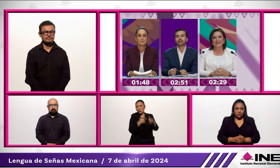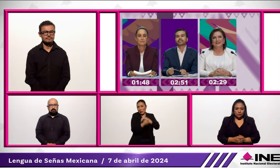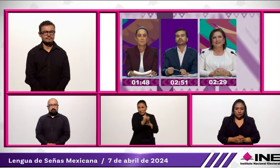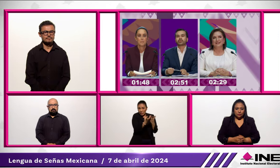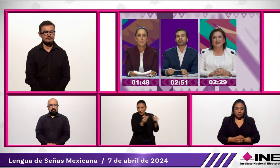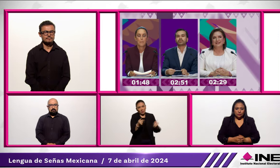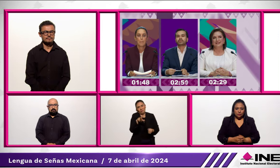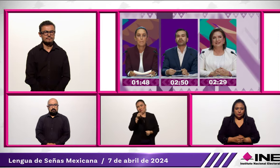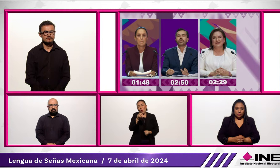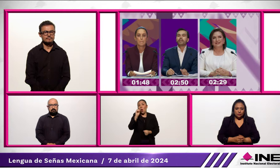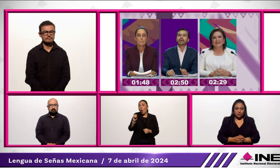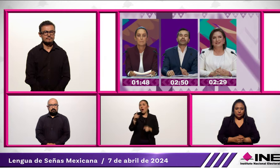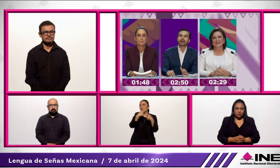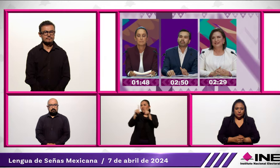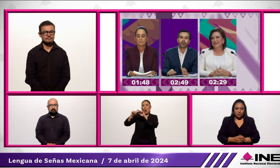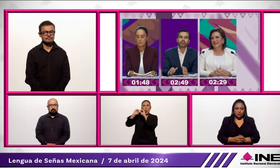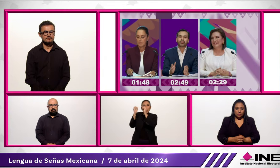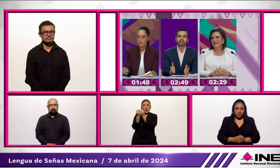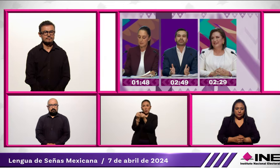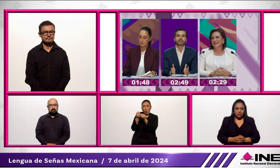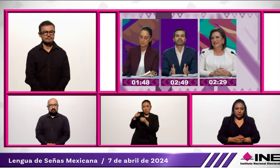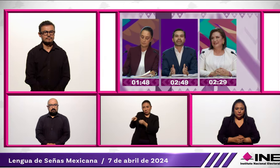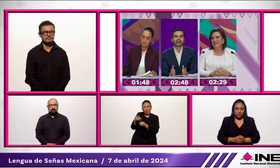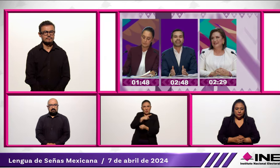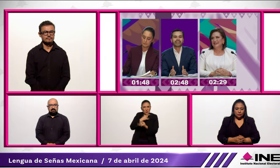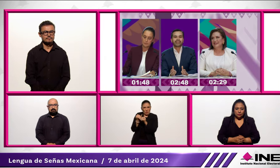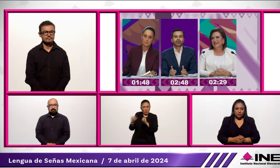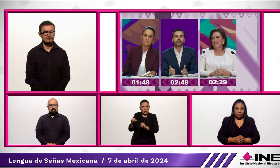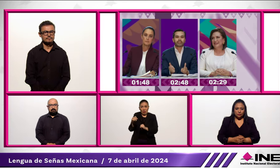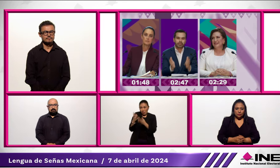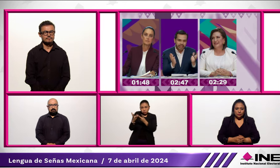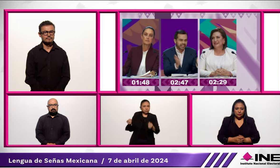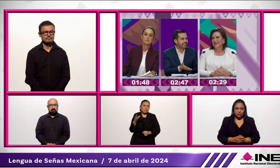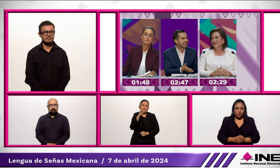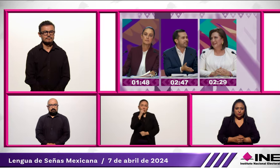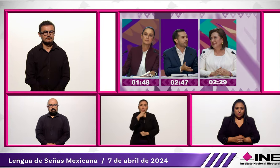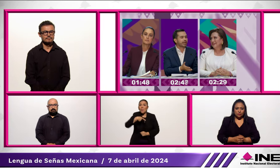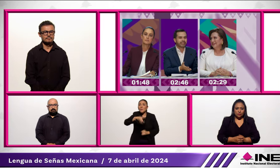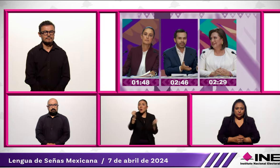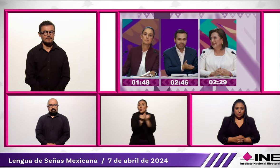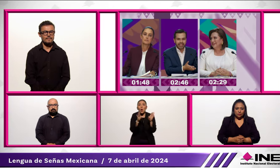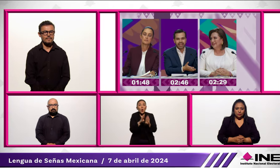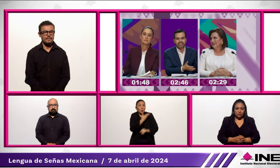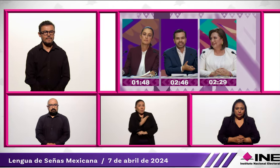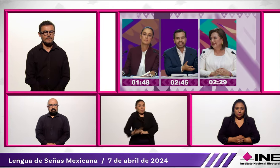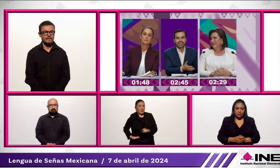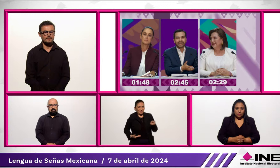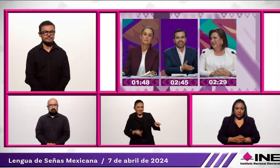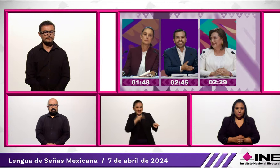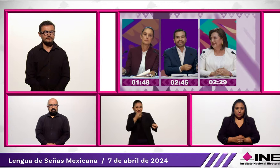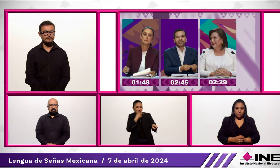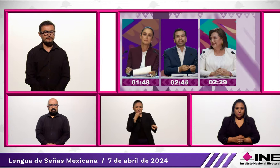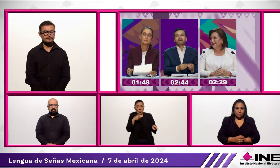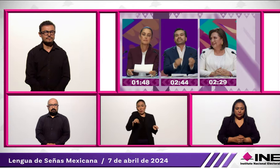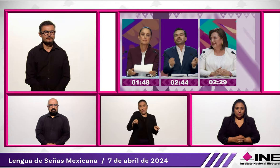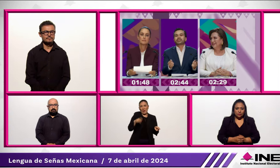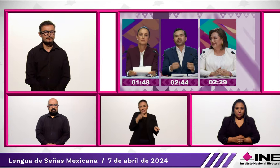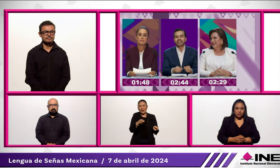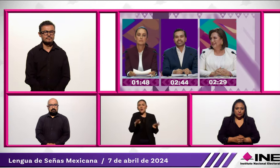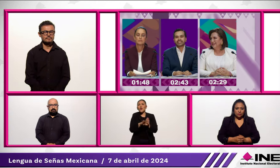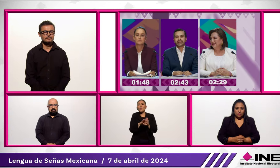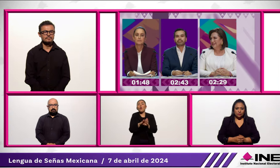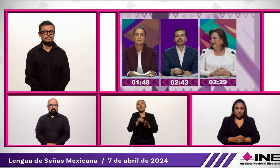desaparecer los organismos autónomos, pero tampoco podemos justificar, como hizo el presidente de tu partido que niegas,